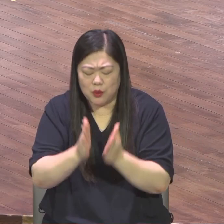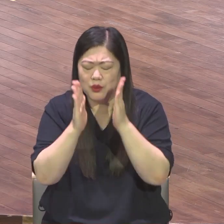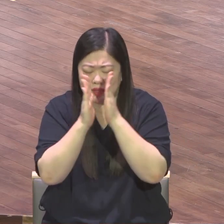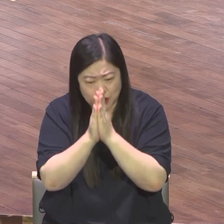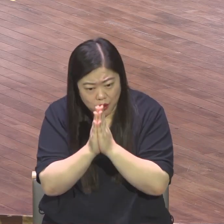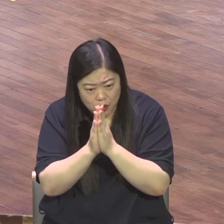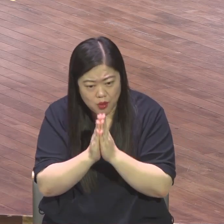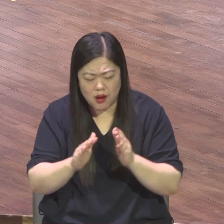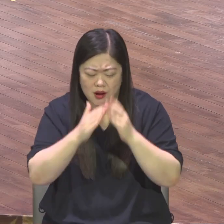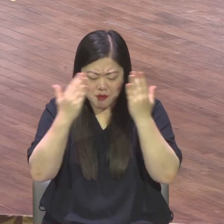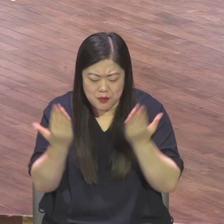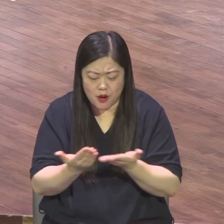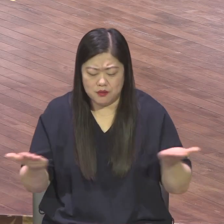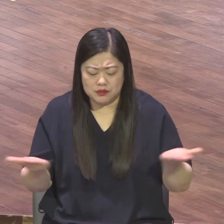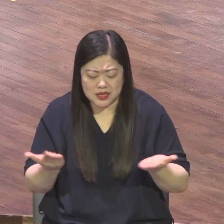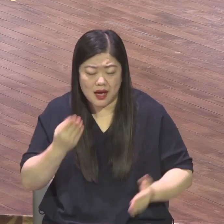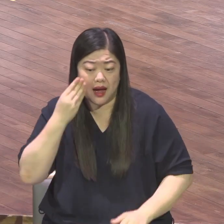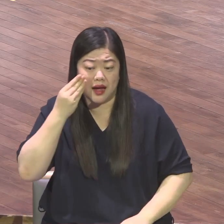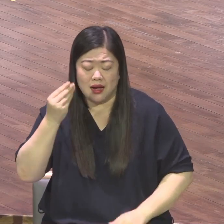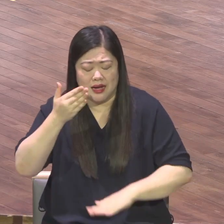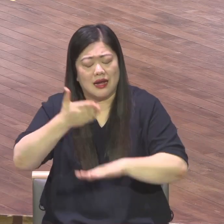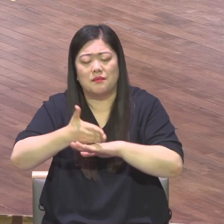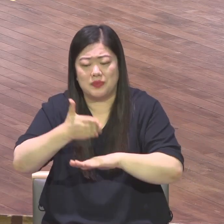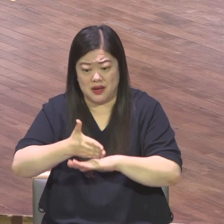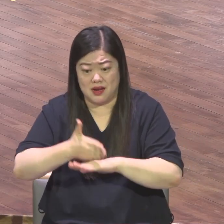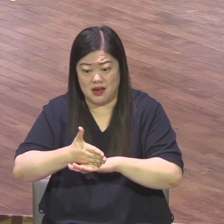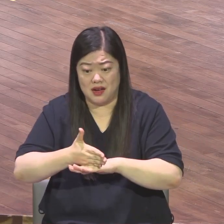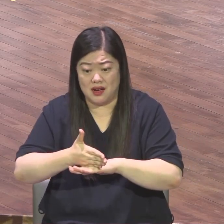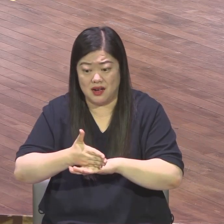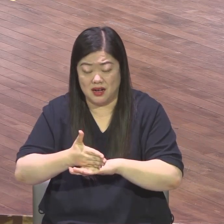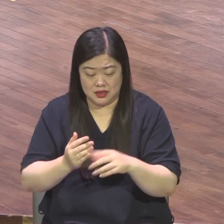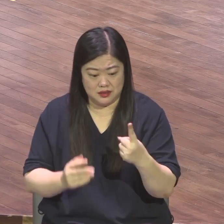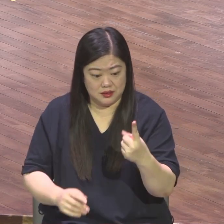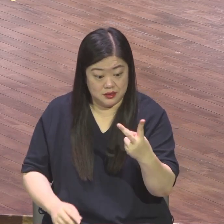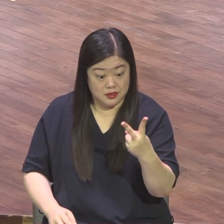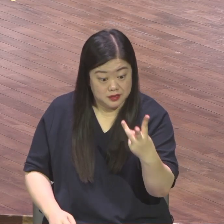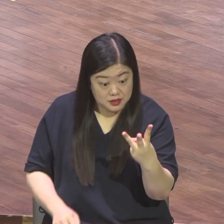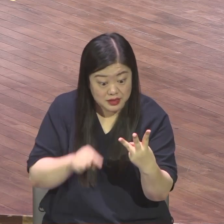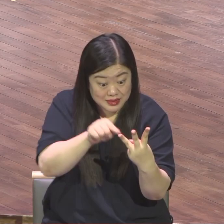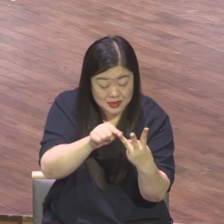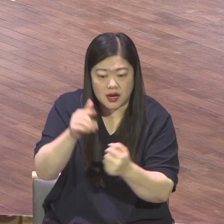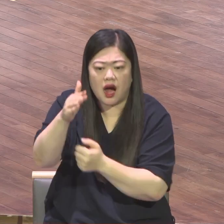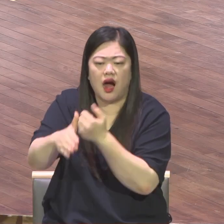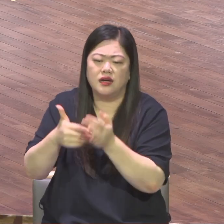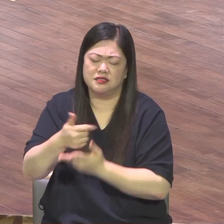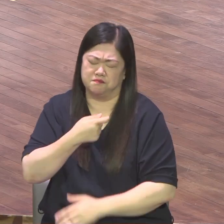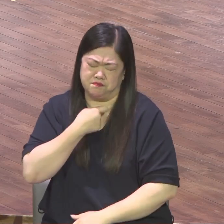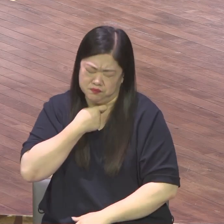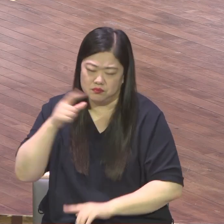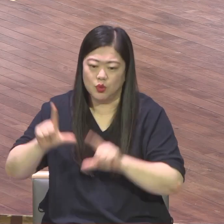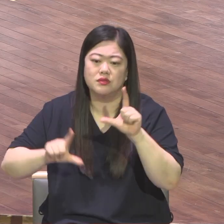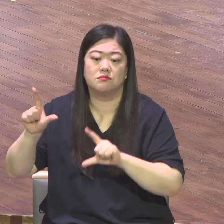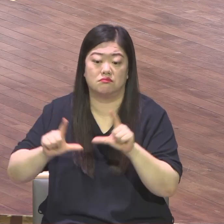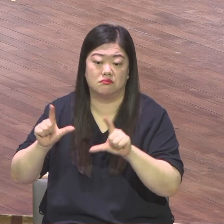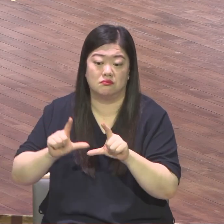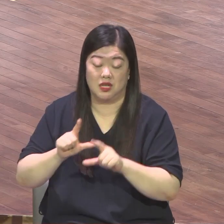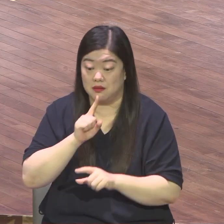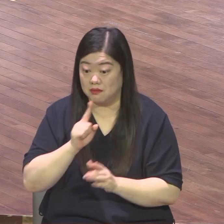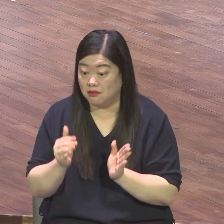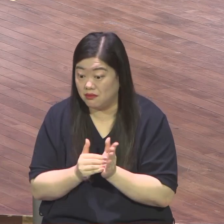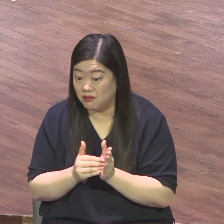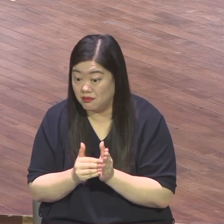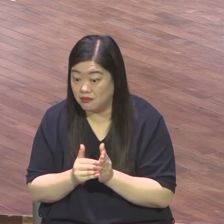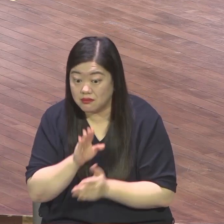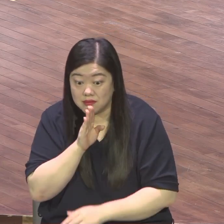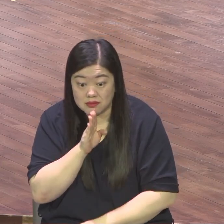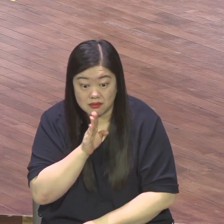범사에 감사하라. 이것이 우리를 향하신 하나님의 뜻이니라. 하나님